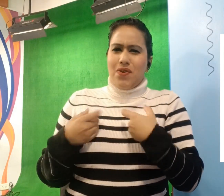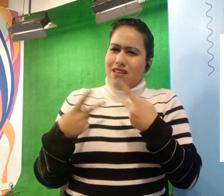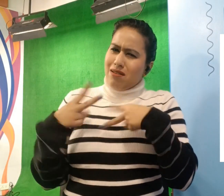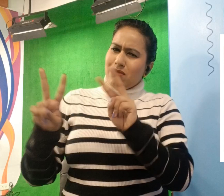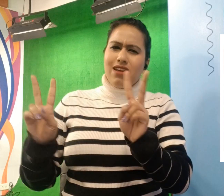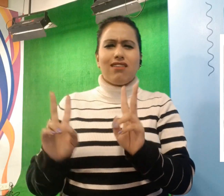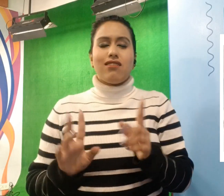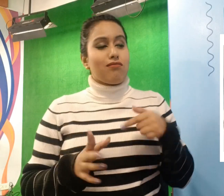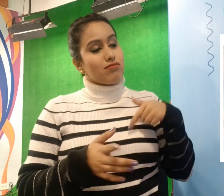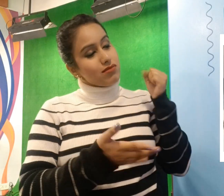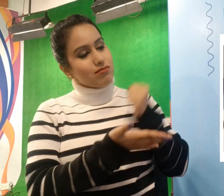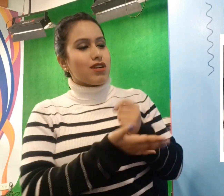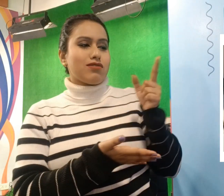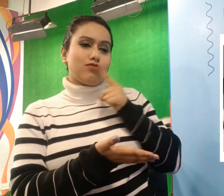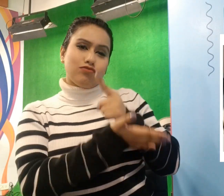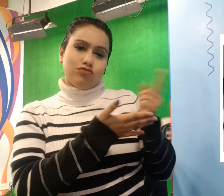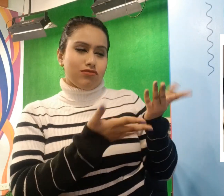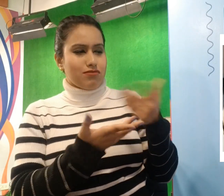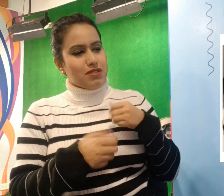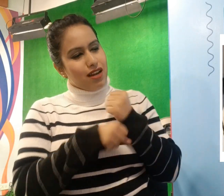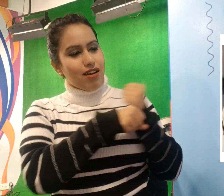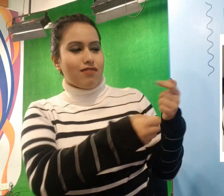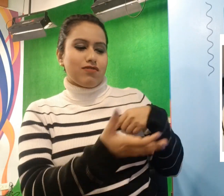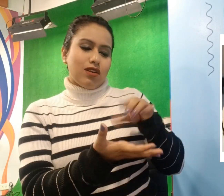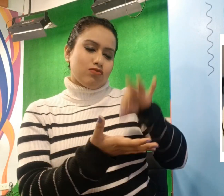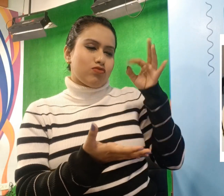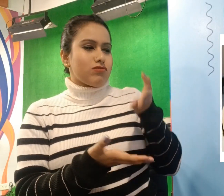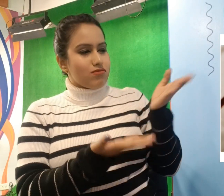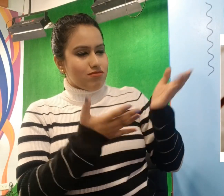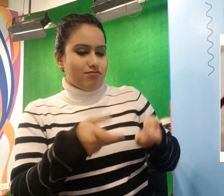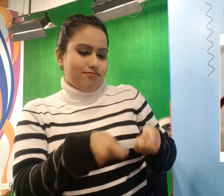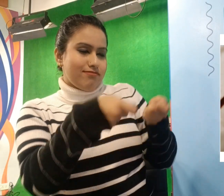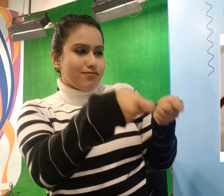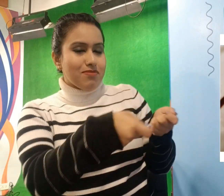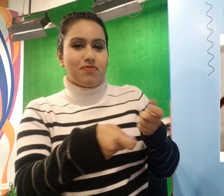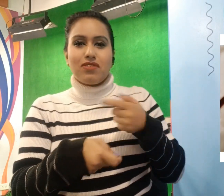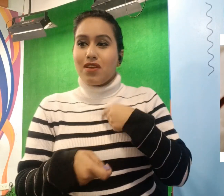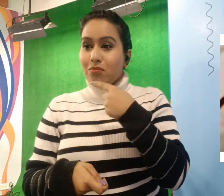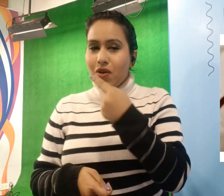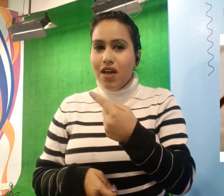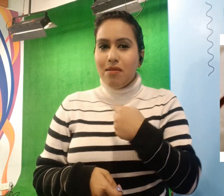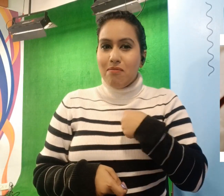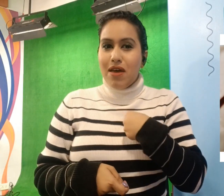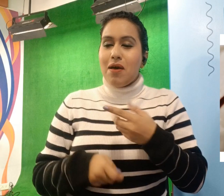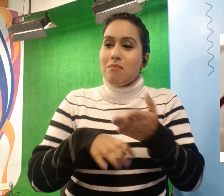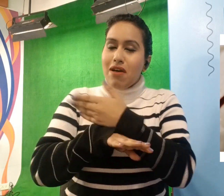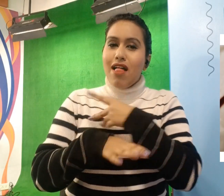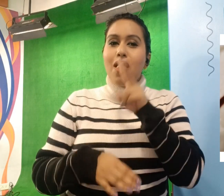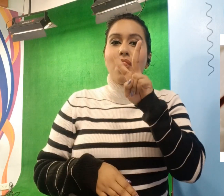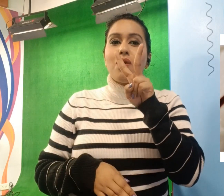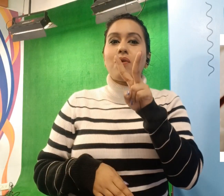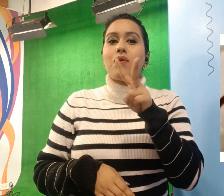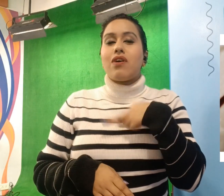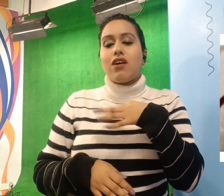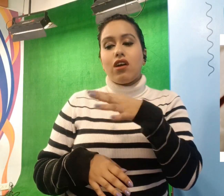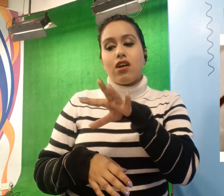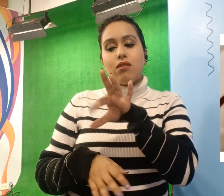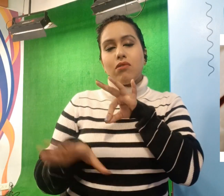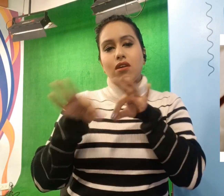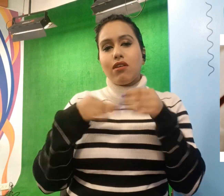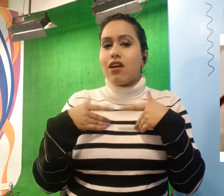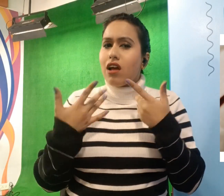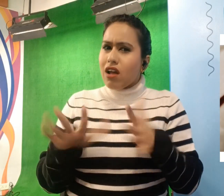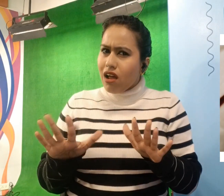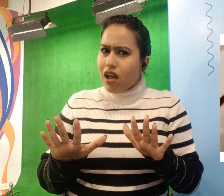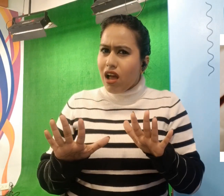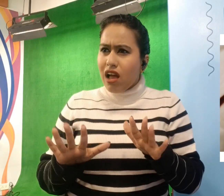लौटाने आया हूं। वो माना नहीं, उसने कहा, नहीं आपको रखना पड़ेगा, आप रख लो आप रख लो। व्यापारी ने कहा, मैं पहले ही 2 हीरे अपने पास में रख चुका